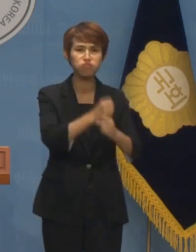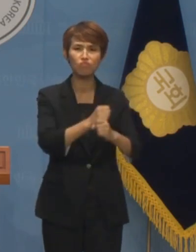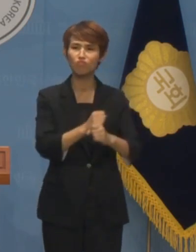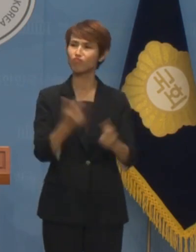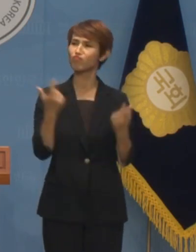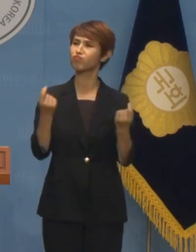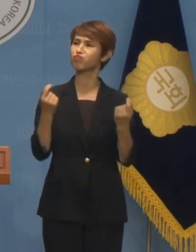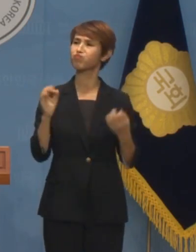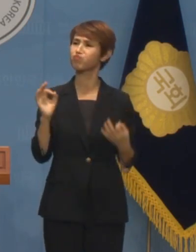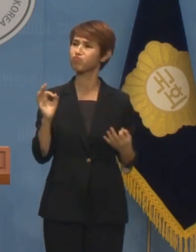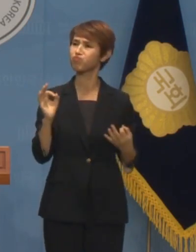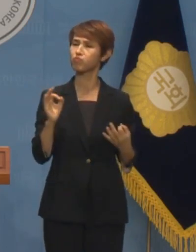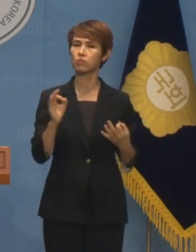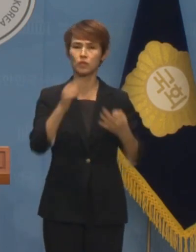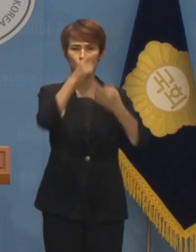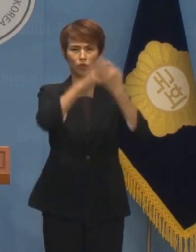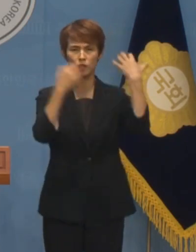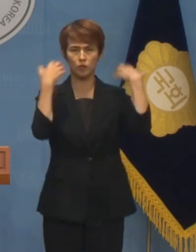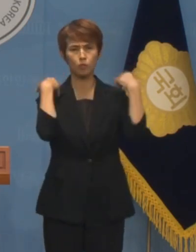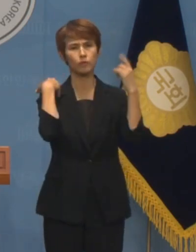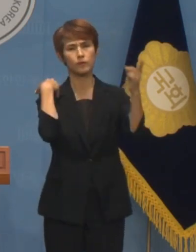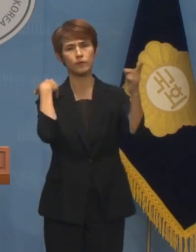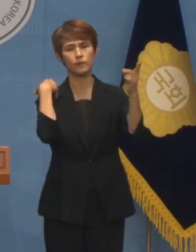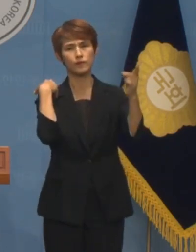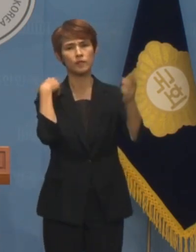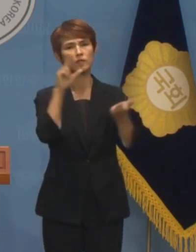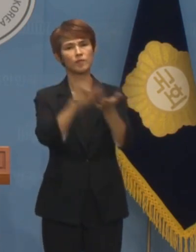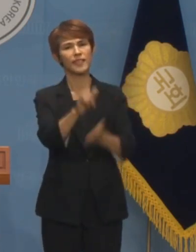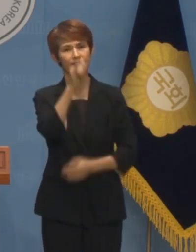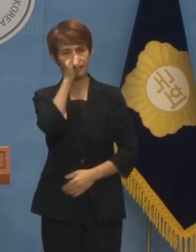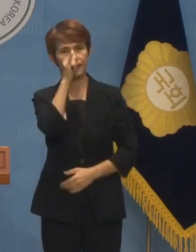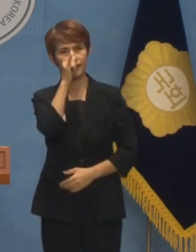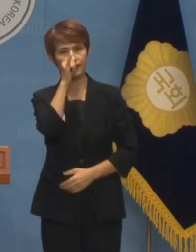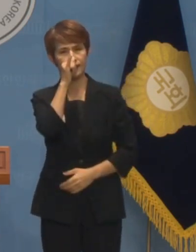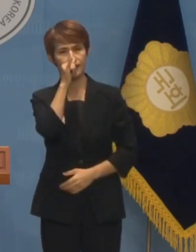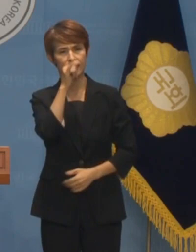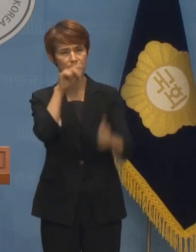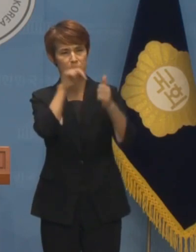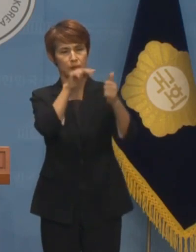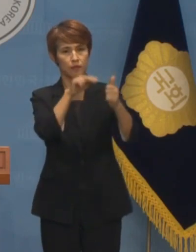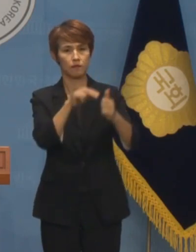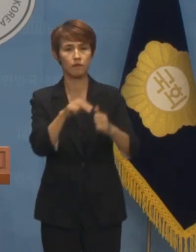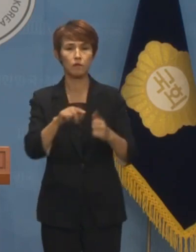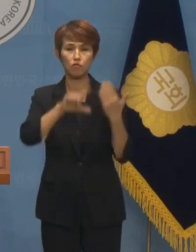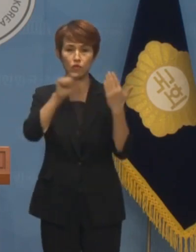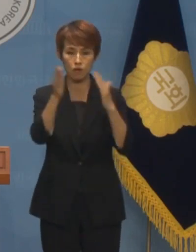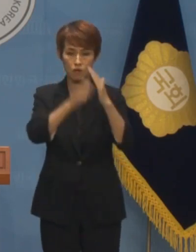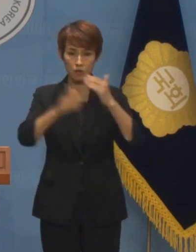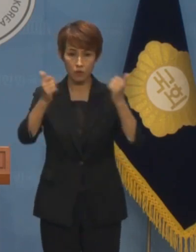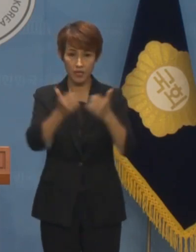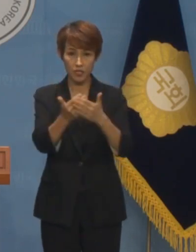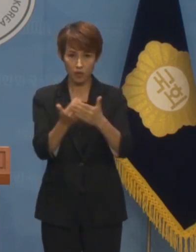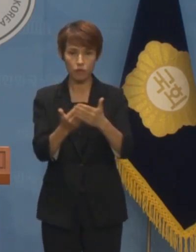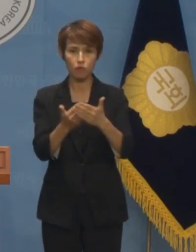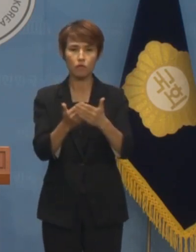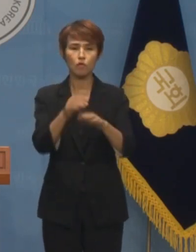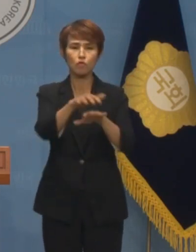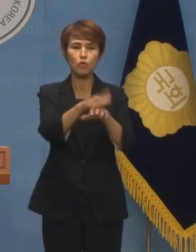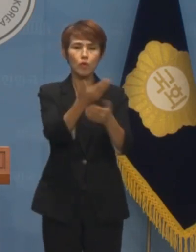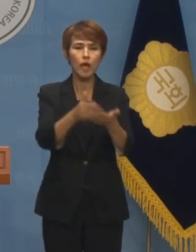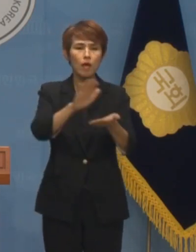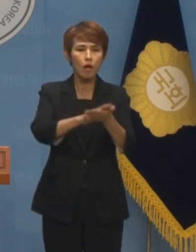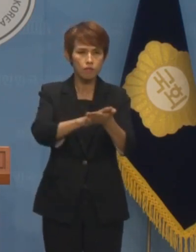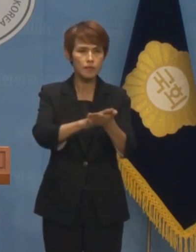하지 않는 윤석열 정부를 비판하고 9월 정기회 전에 정부의 구조개혁안